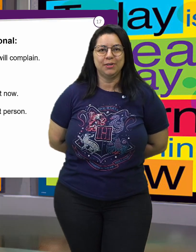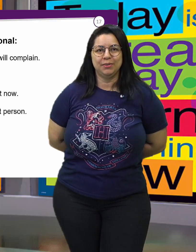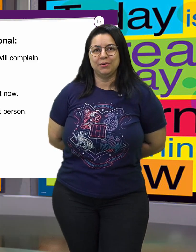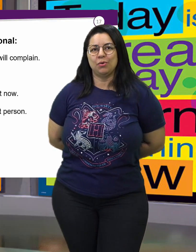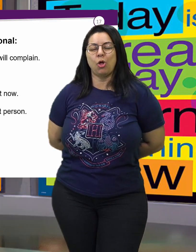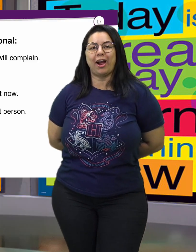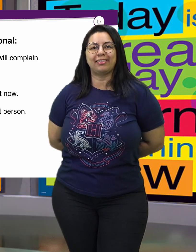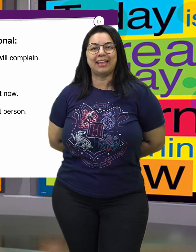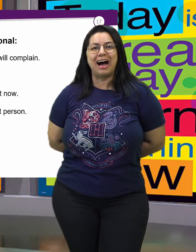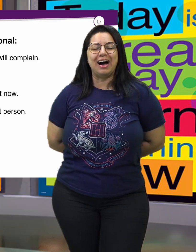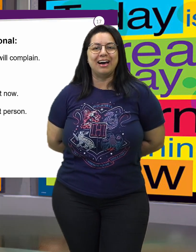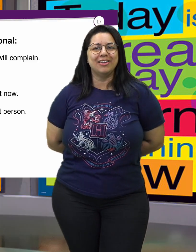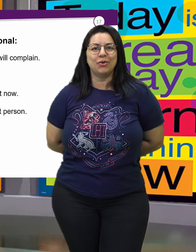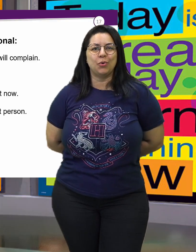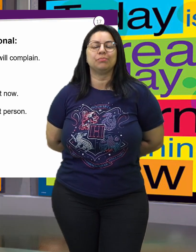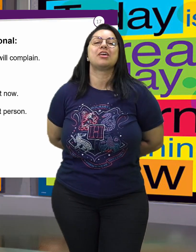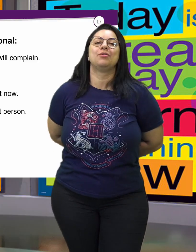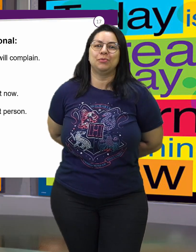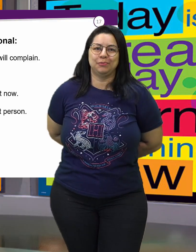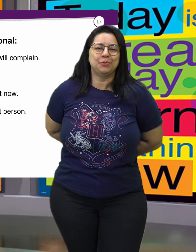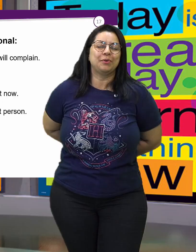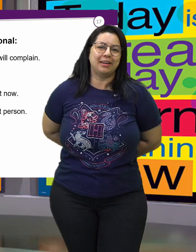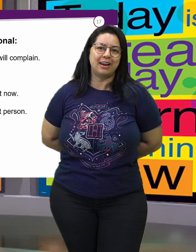tá lá... O locatário.